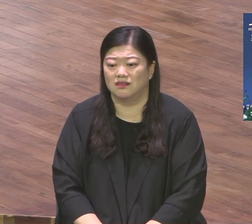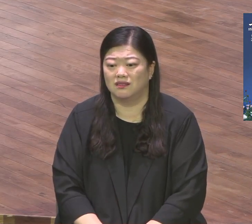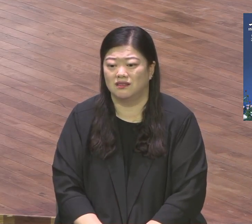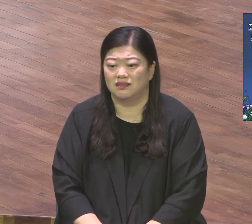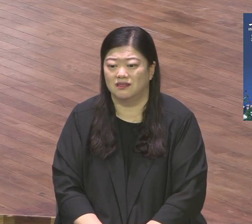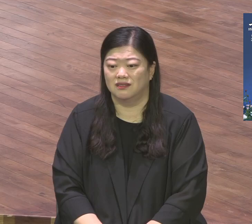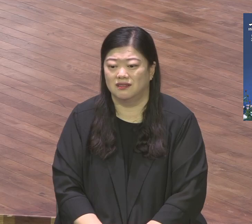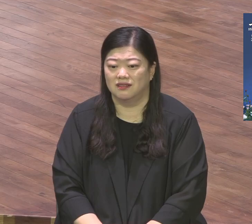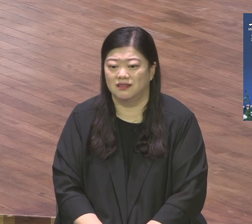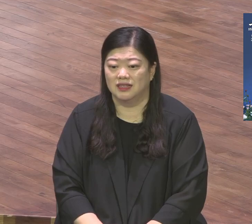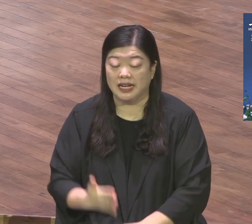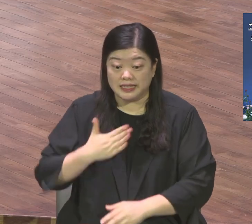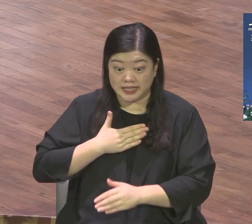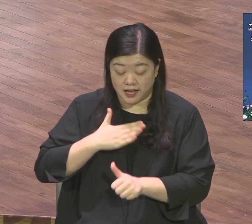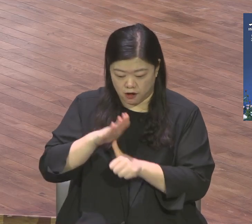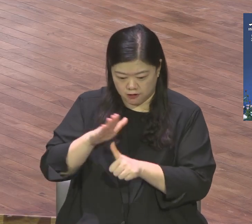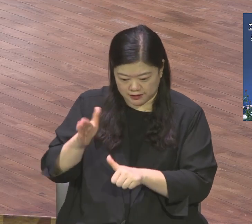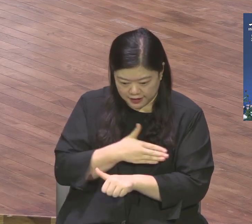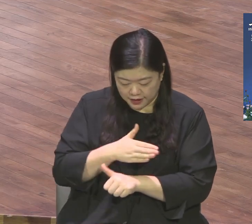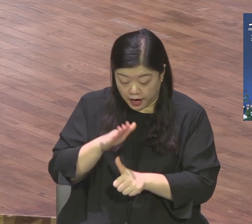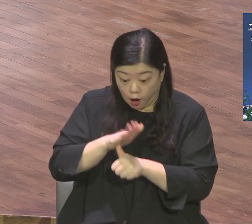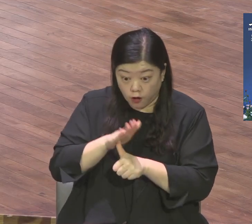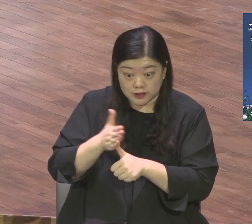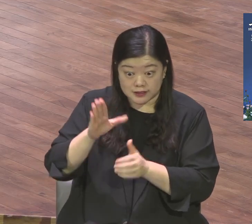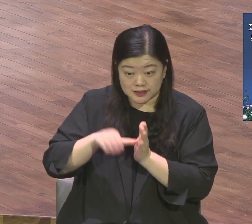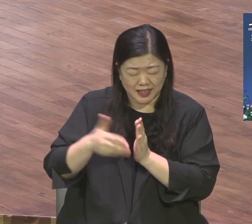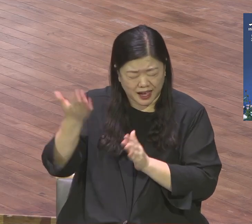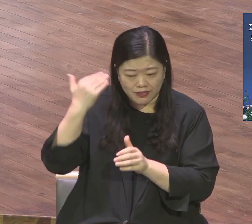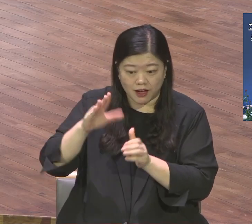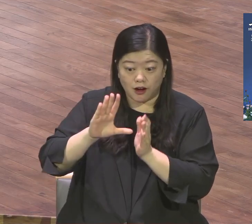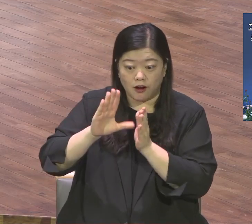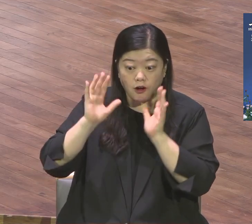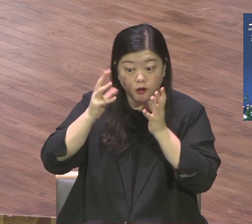만나면 밤새고 받은 은혜 서로 나누다 보니까